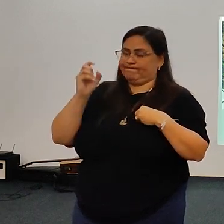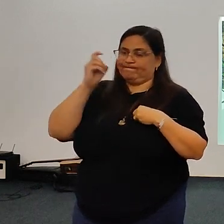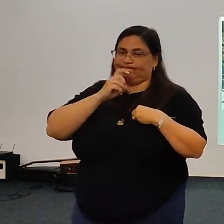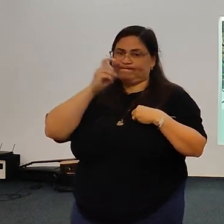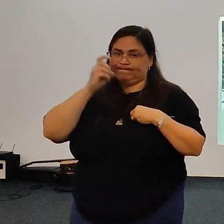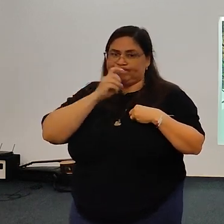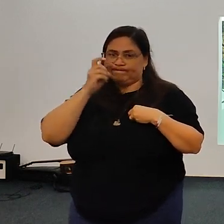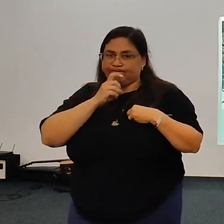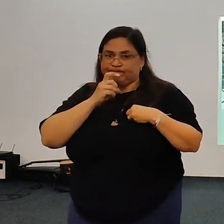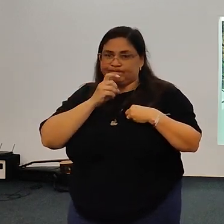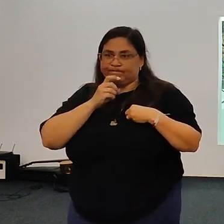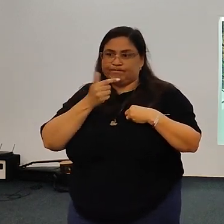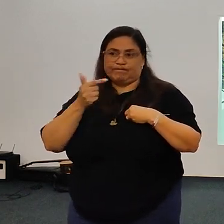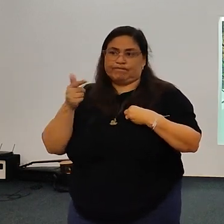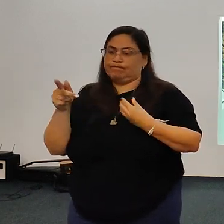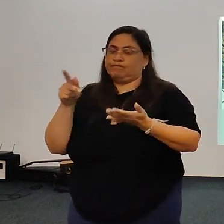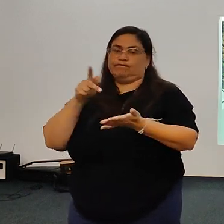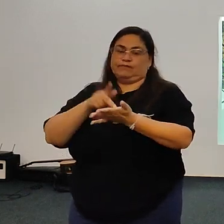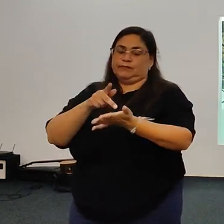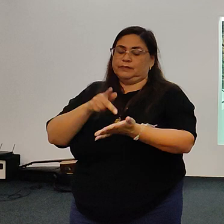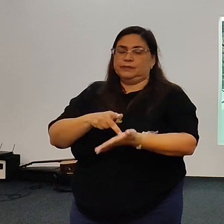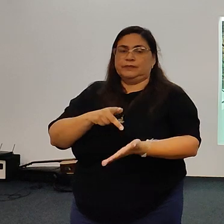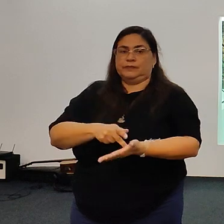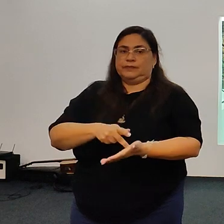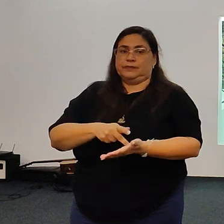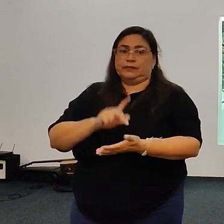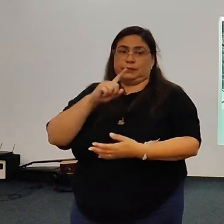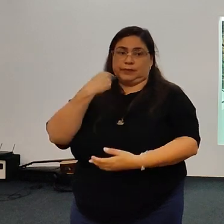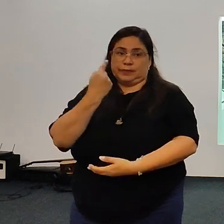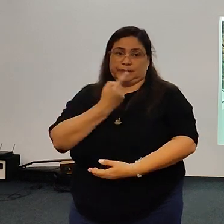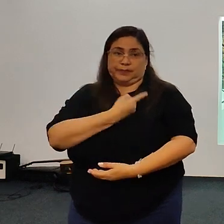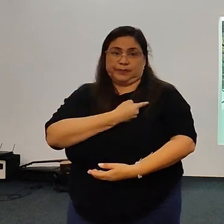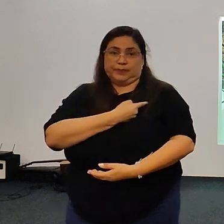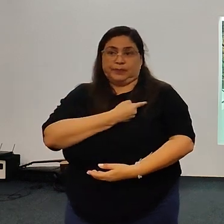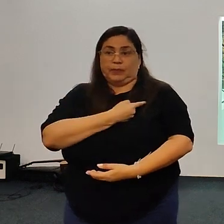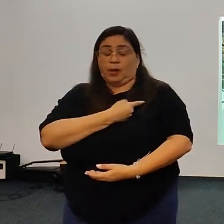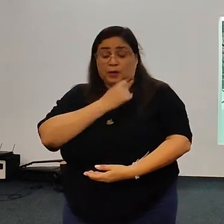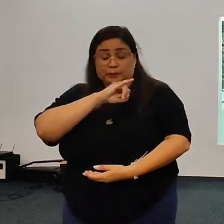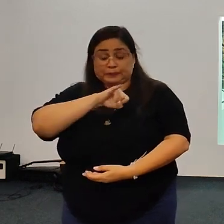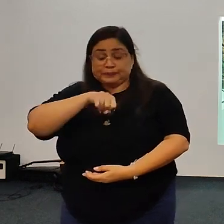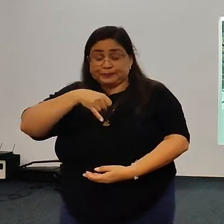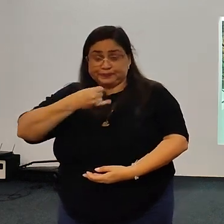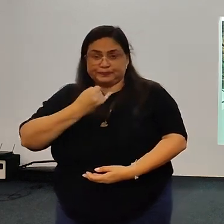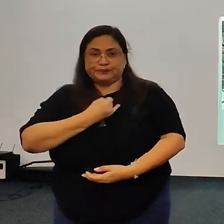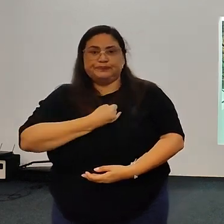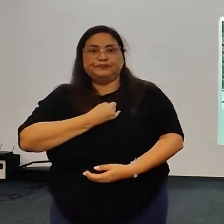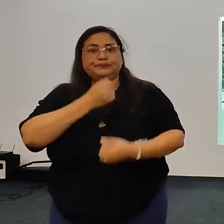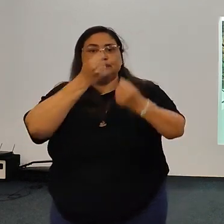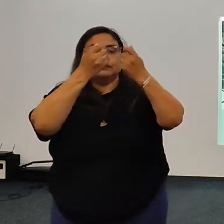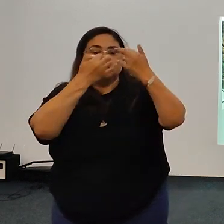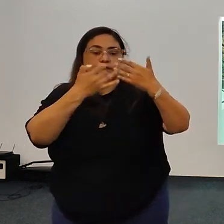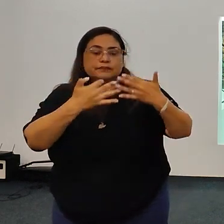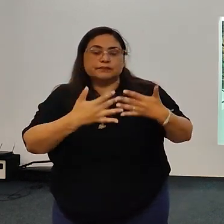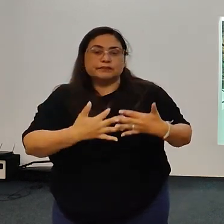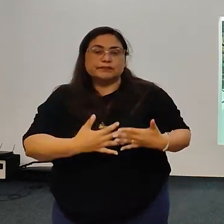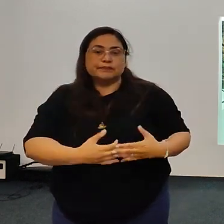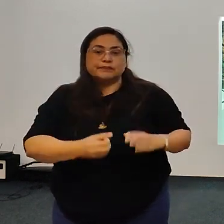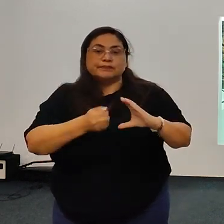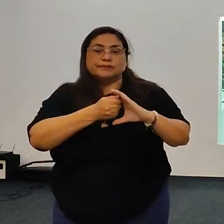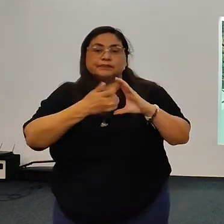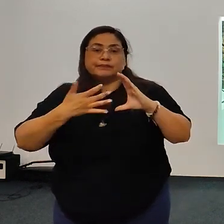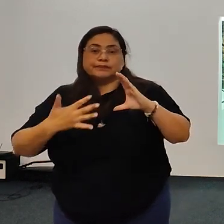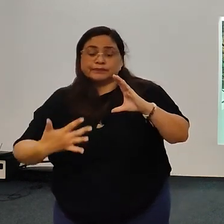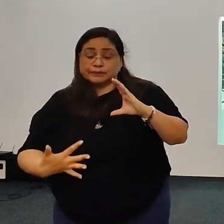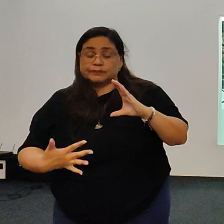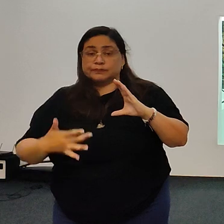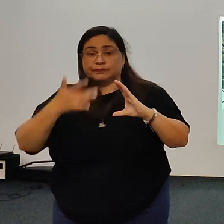e a verdade não está em nós. Portanto, João aqui agora ele começa a falar sobre características de